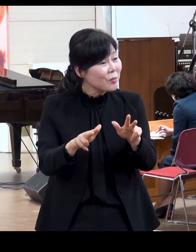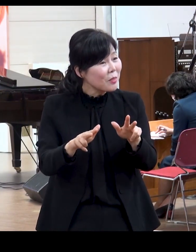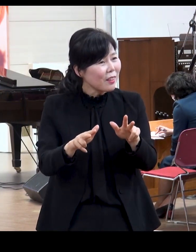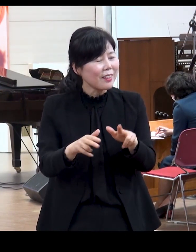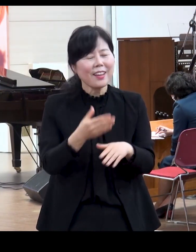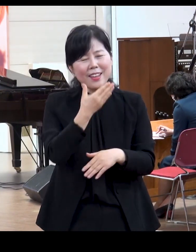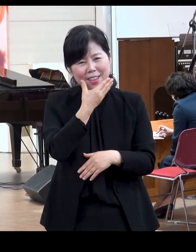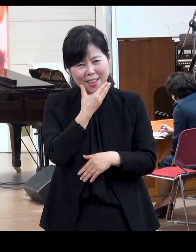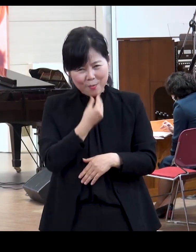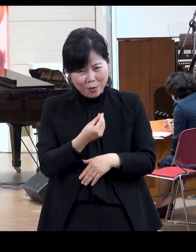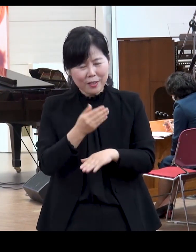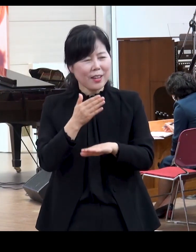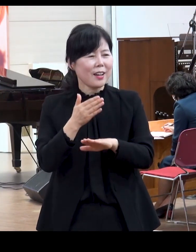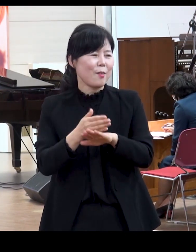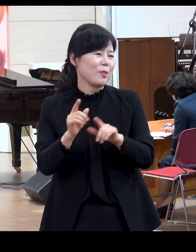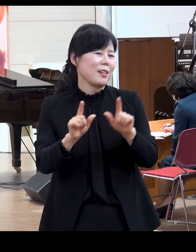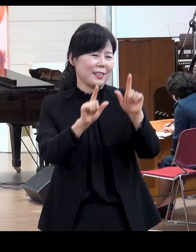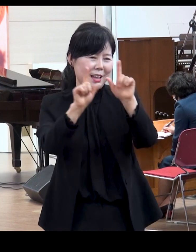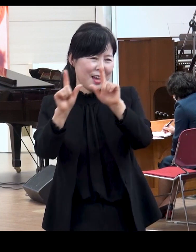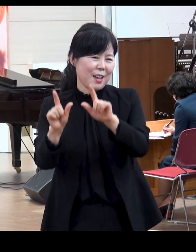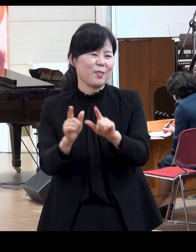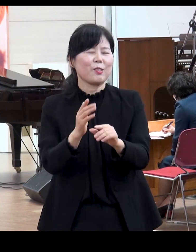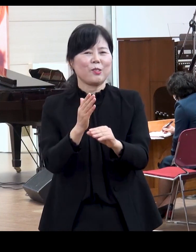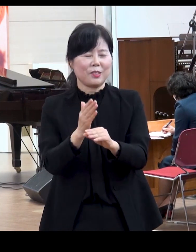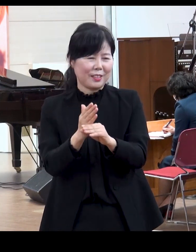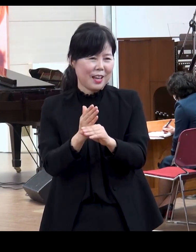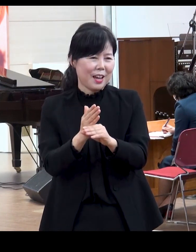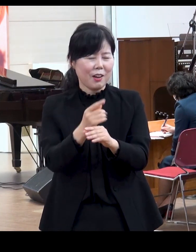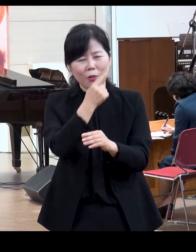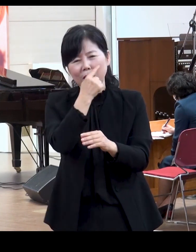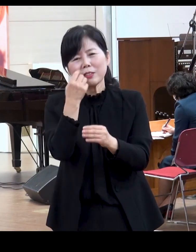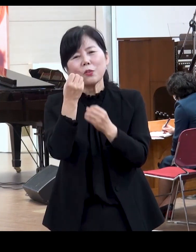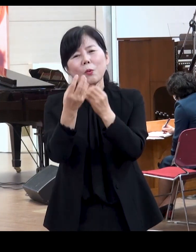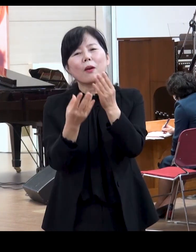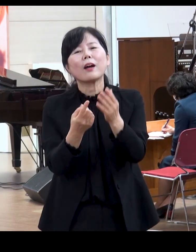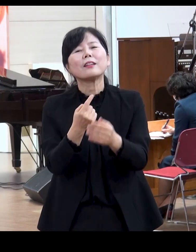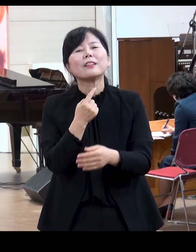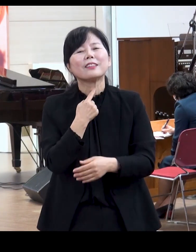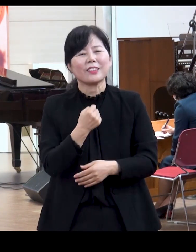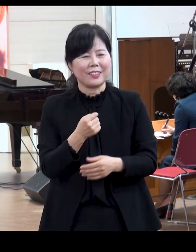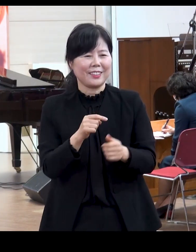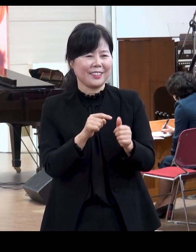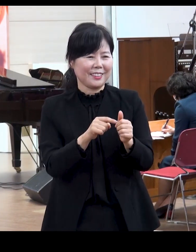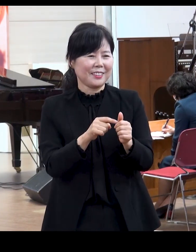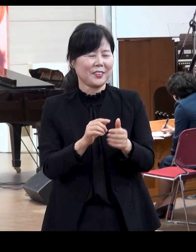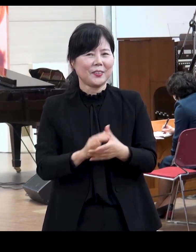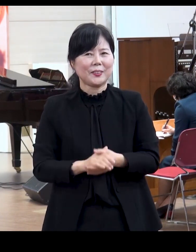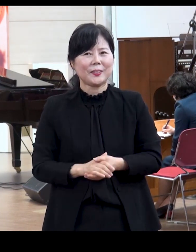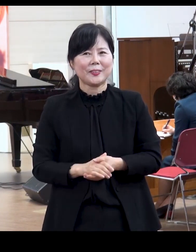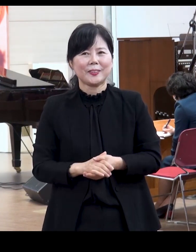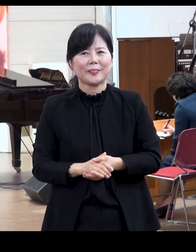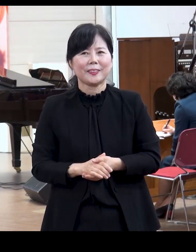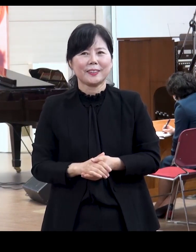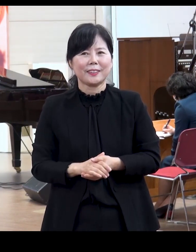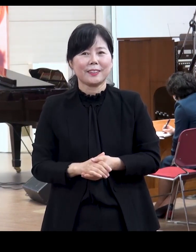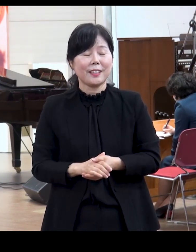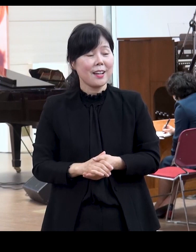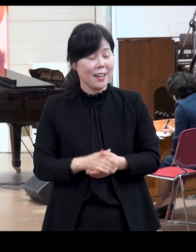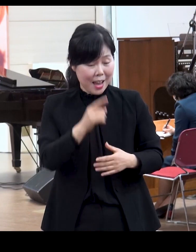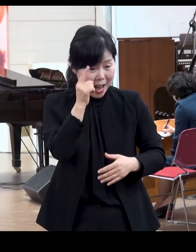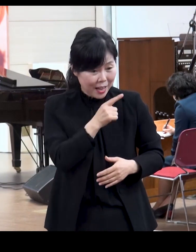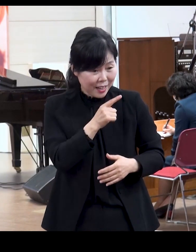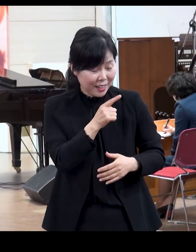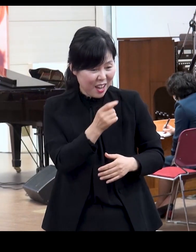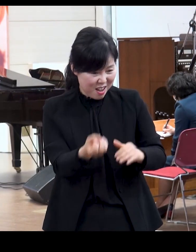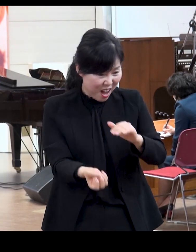너무 감사하게 행복한 그런 삶을 살고 있다는 그런 간증을 하셨습니다. 여러분, 그렇습니다.